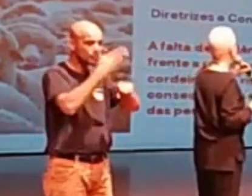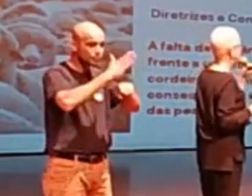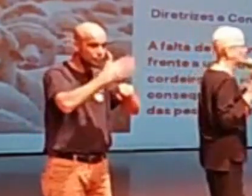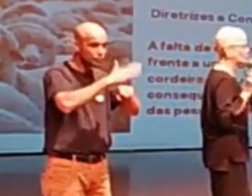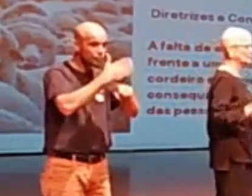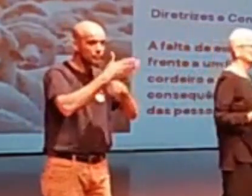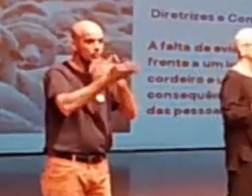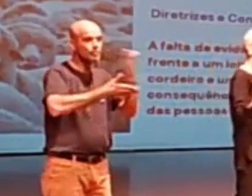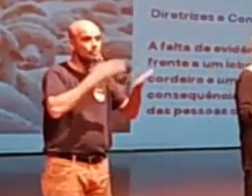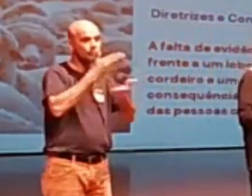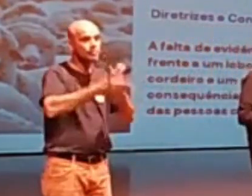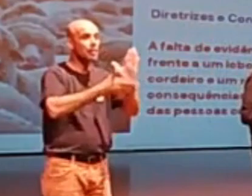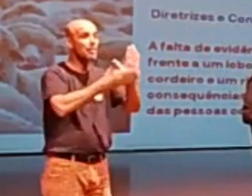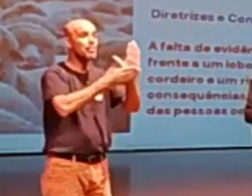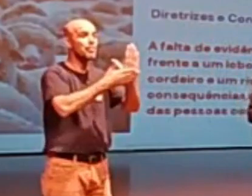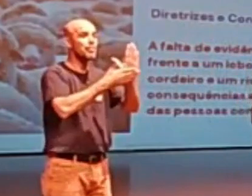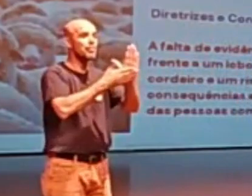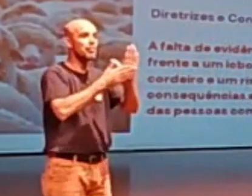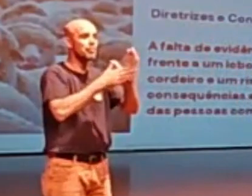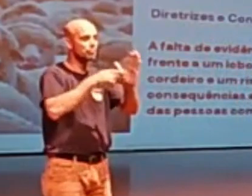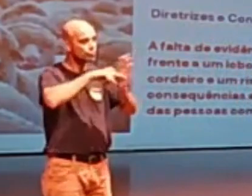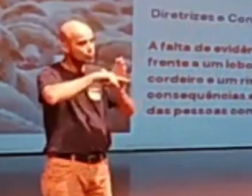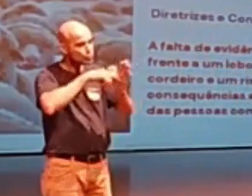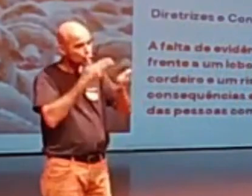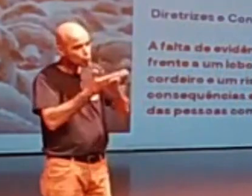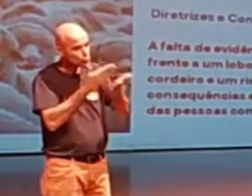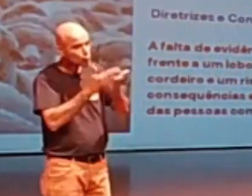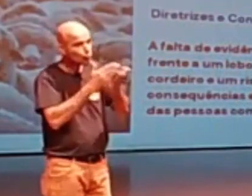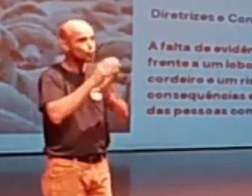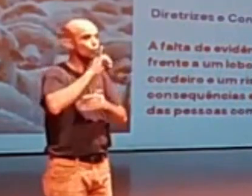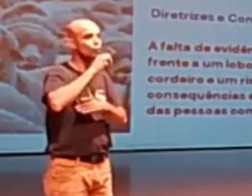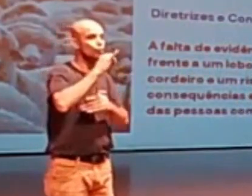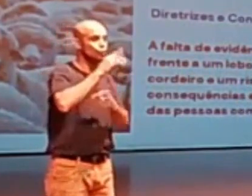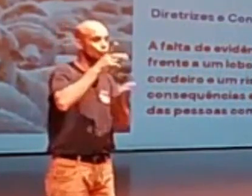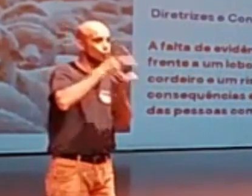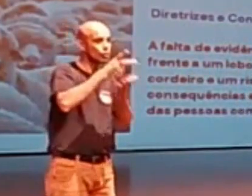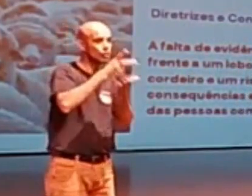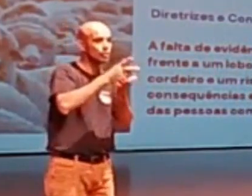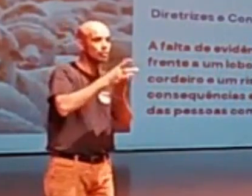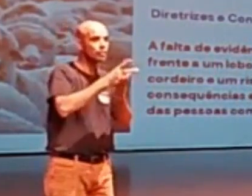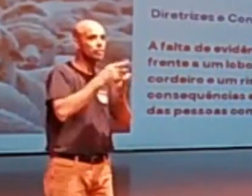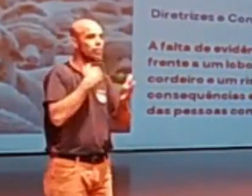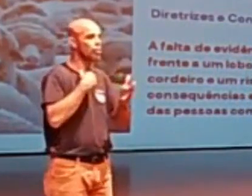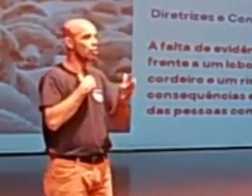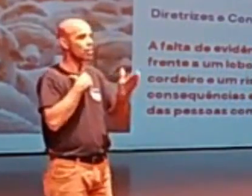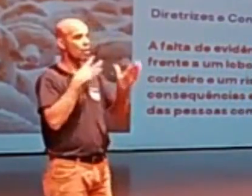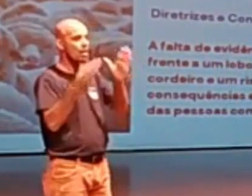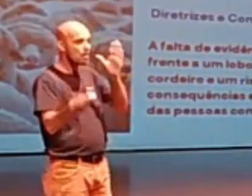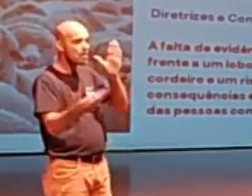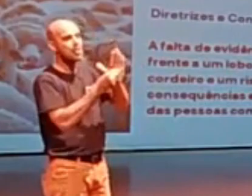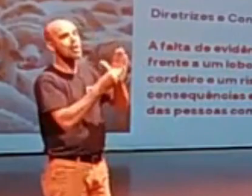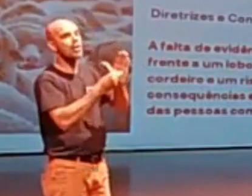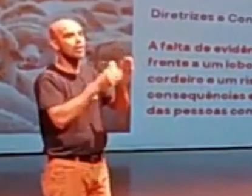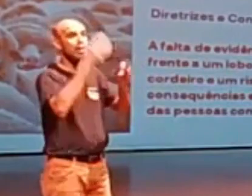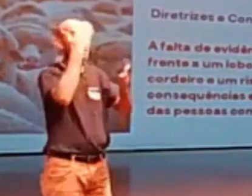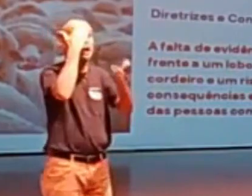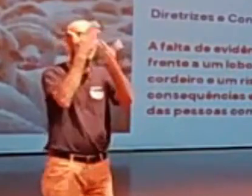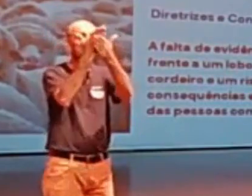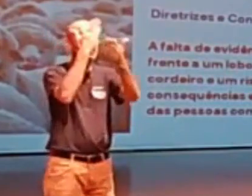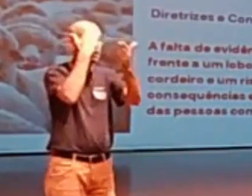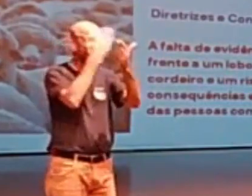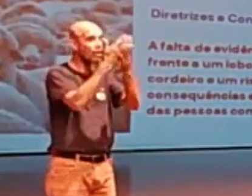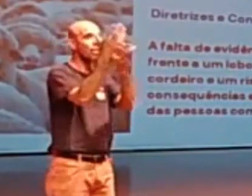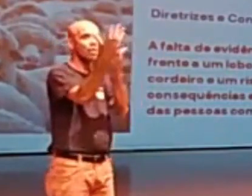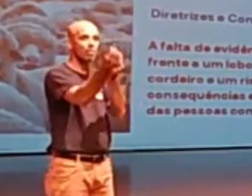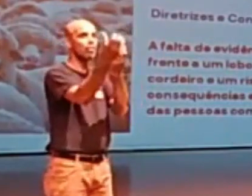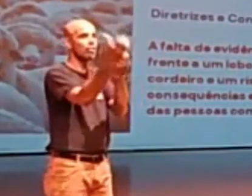terapêuticas devem ser pautadas em evidências científicas sempre. Eu não posso gostar de uma coisa, eu não posso acreditar numa coisa